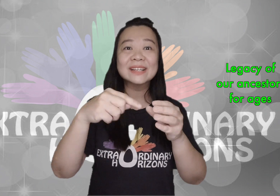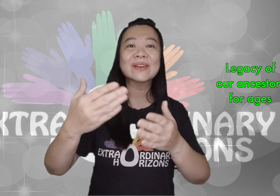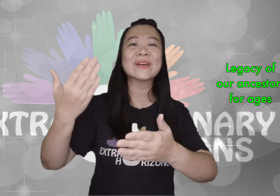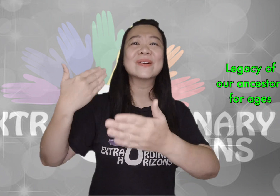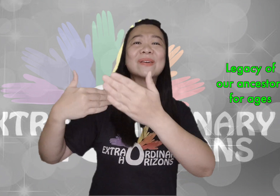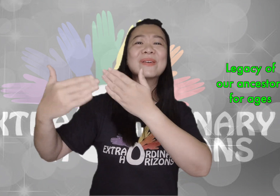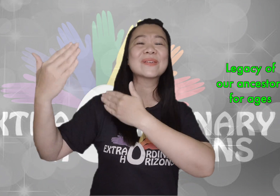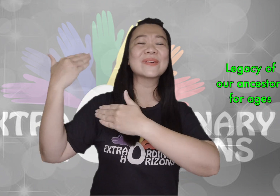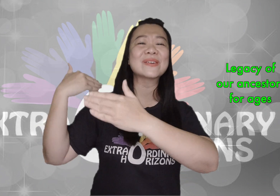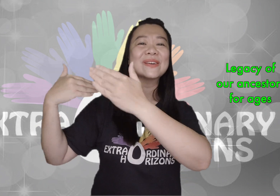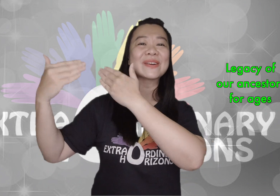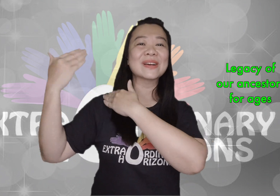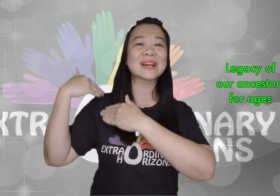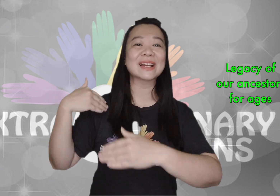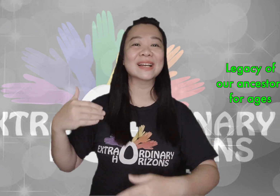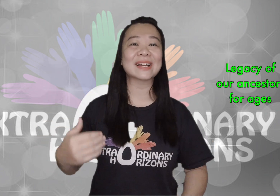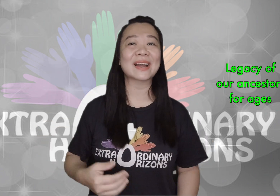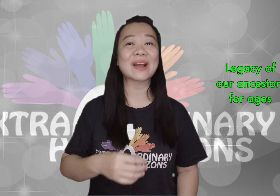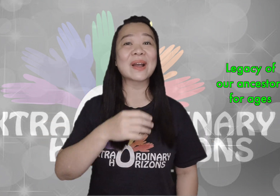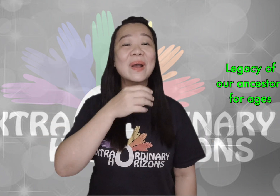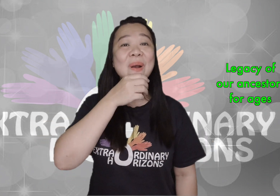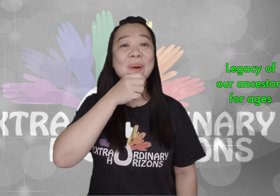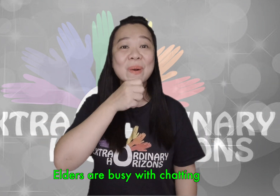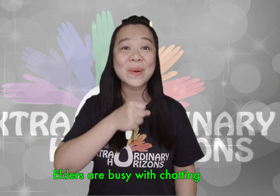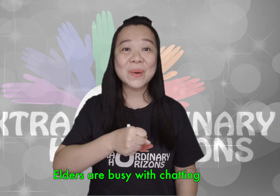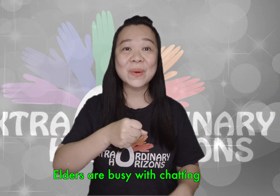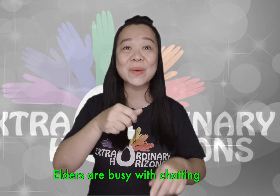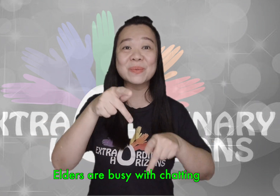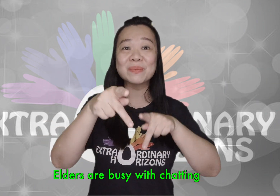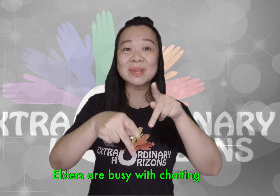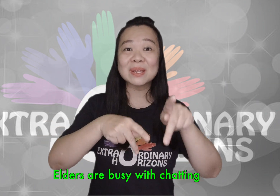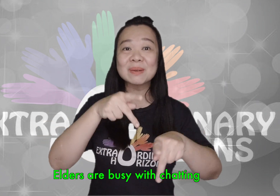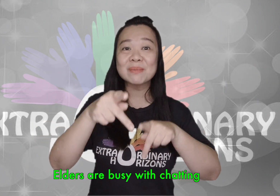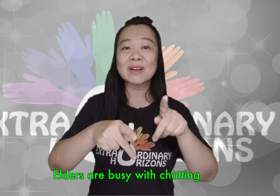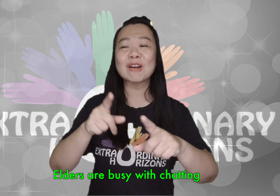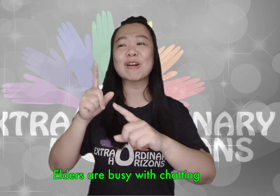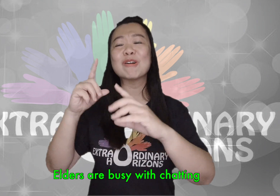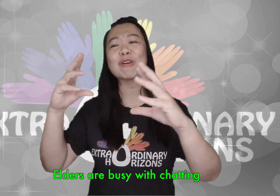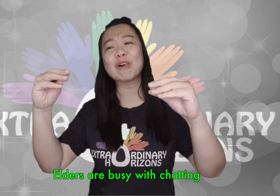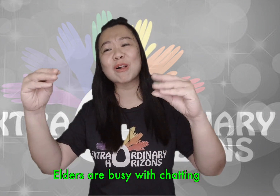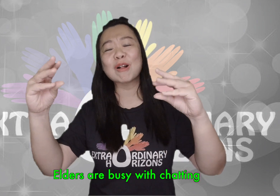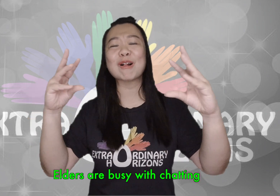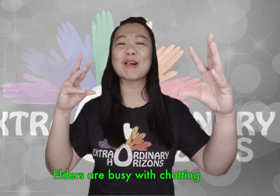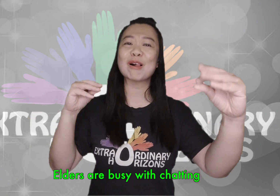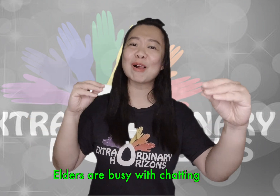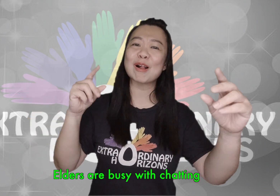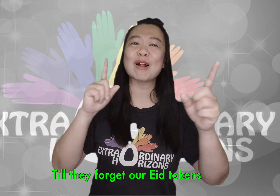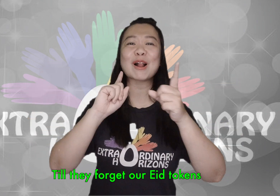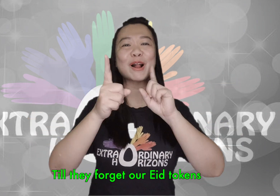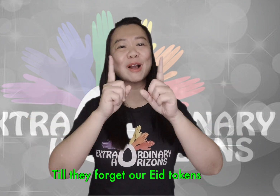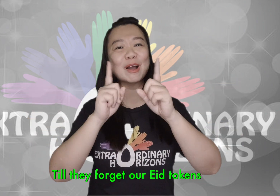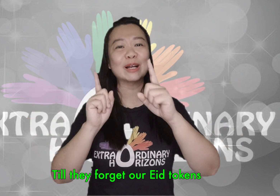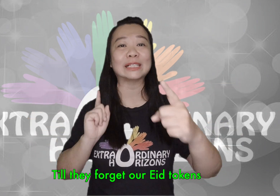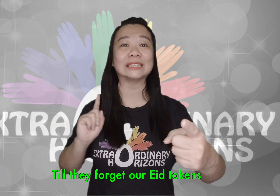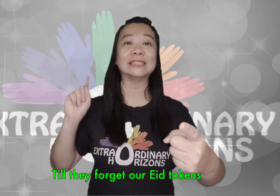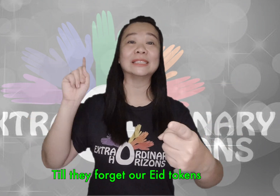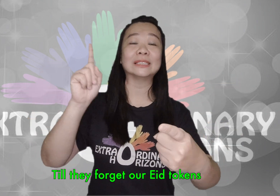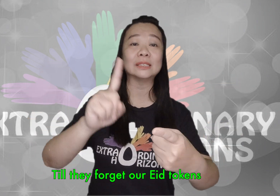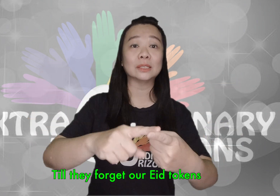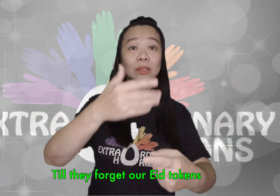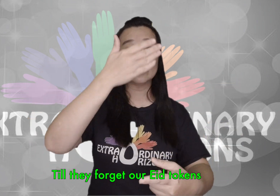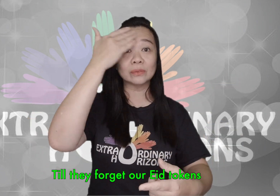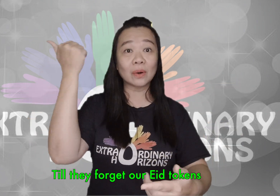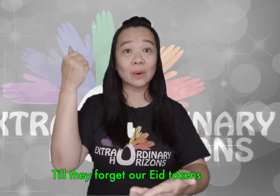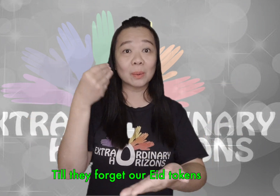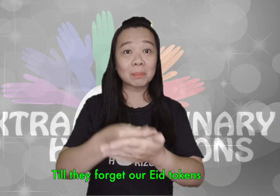Peninggalan nenek Zaman berzaman Asyik bersembang Pakcik dan makcik Haduh Muin